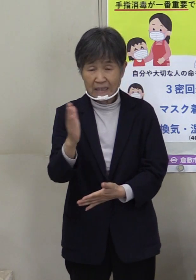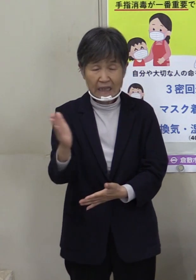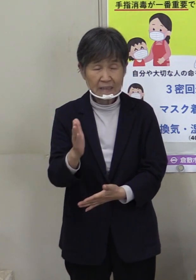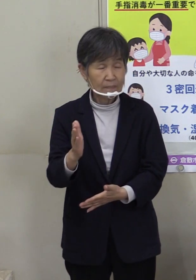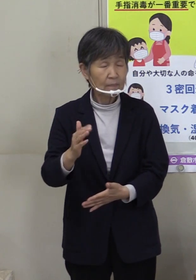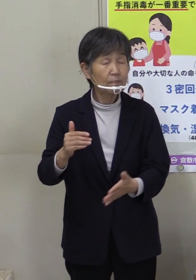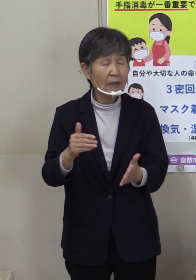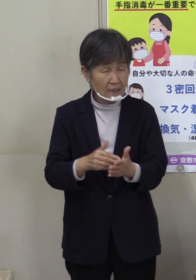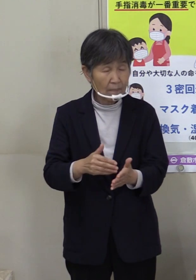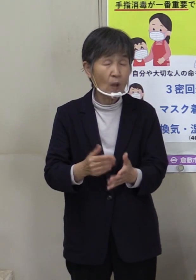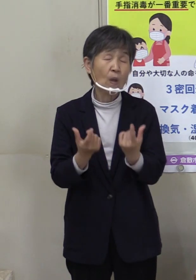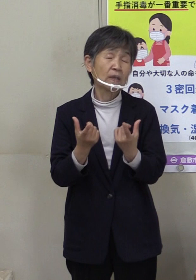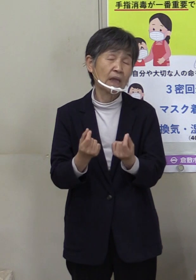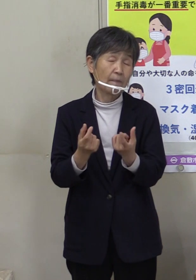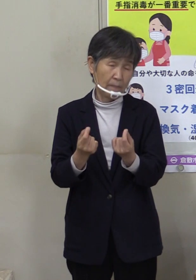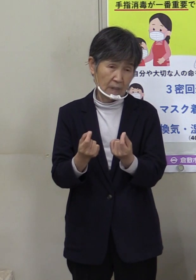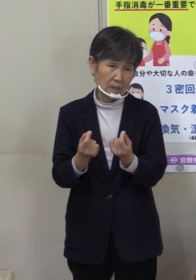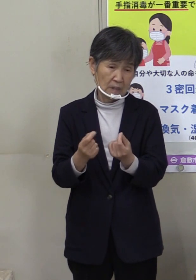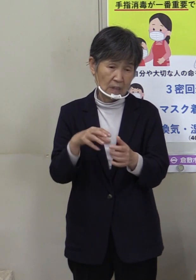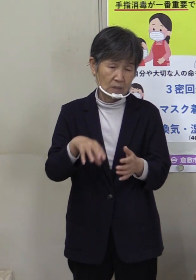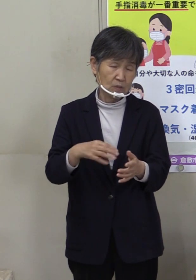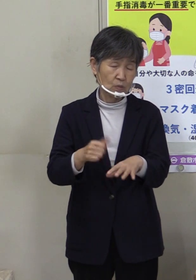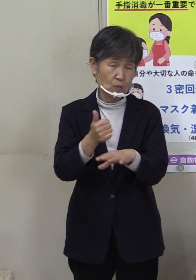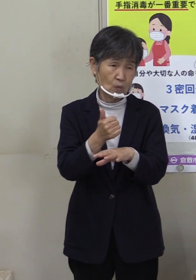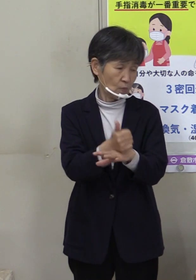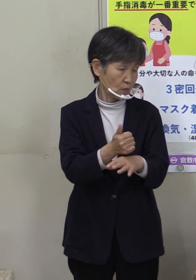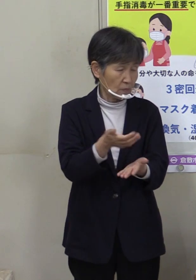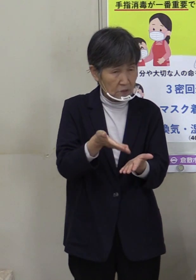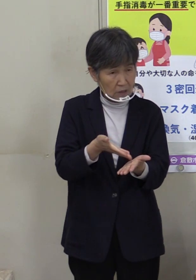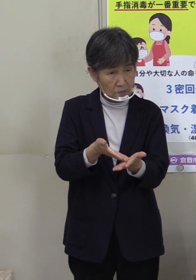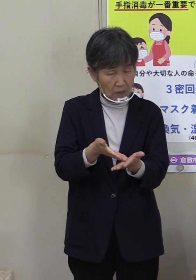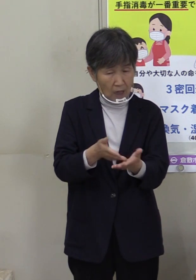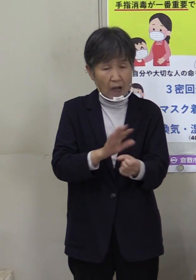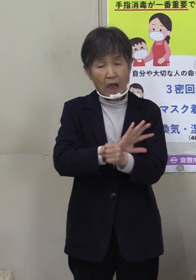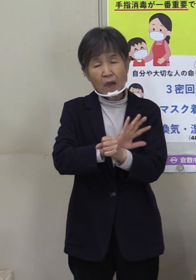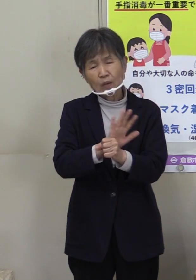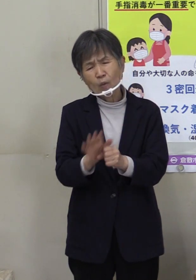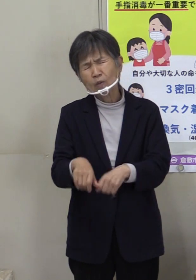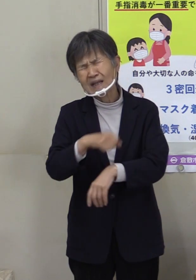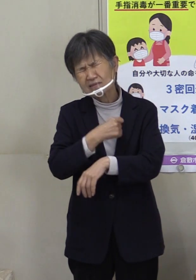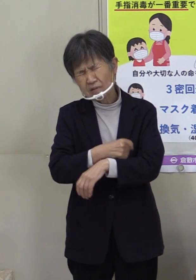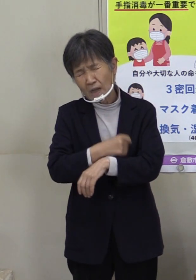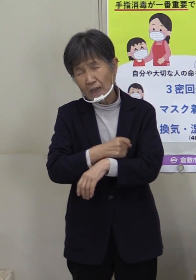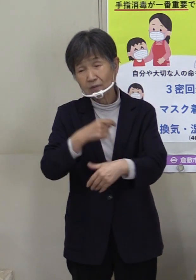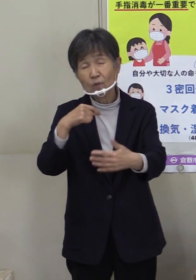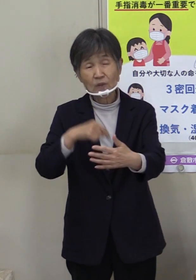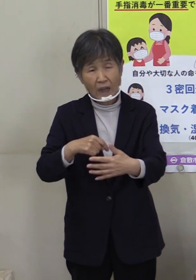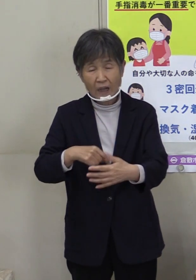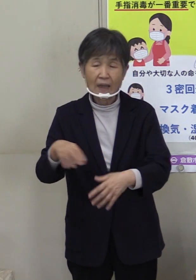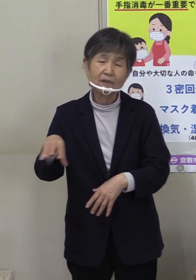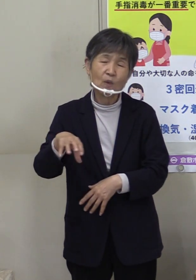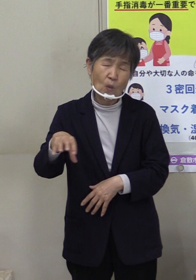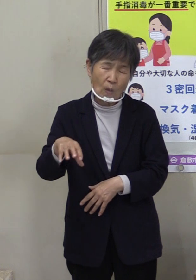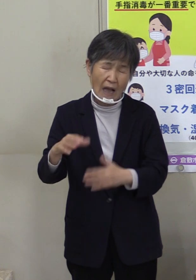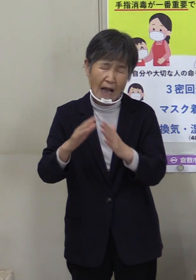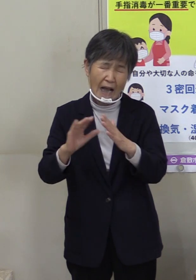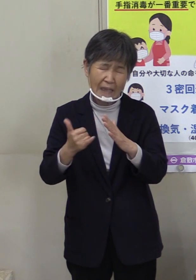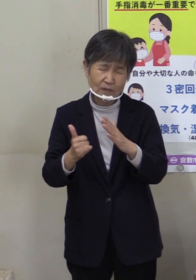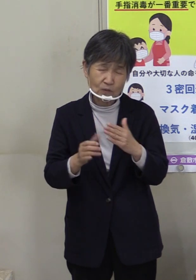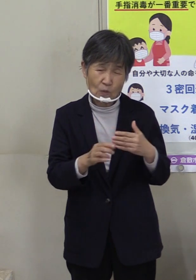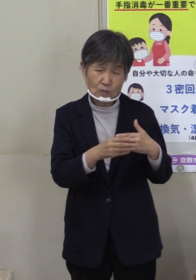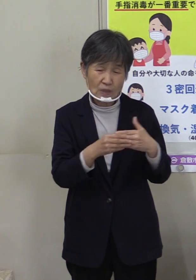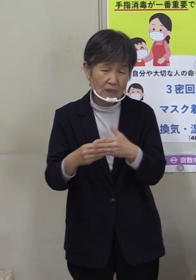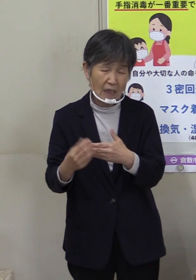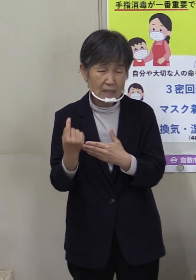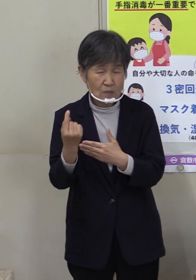それでもやはり今所長もおっしゃったそのコロナ疲れの中、どこか家族を連れて行こうか